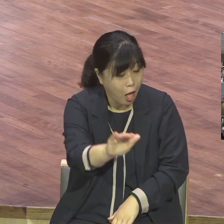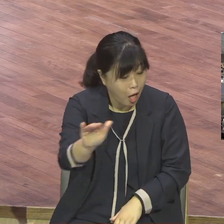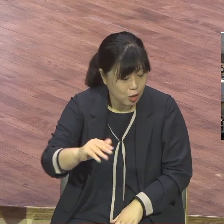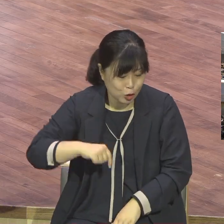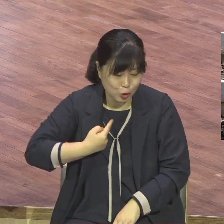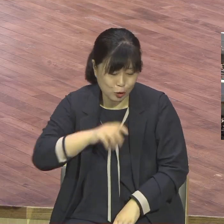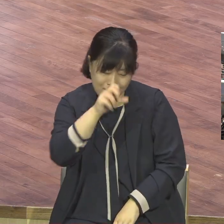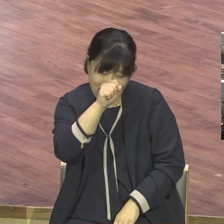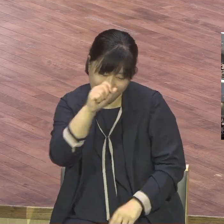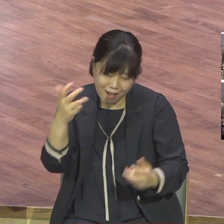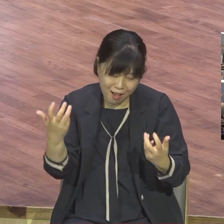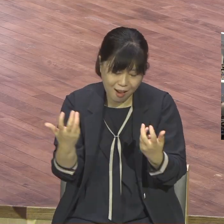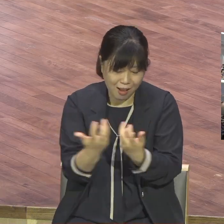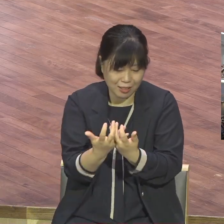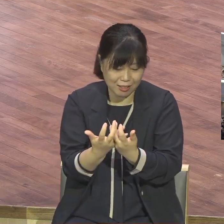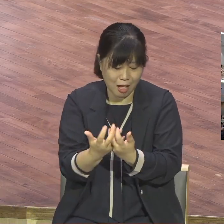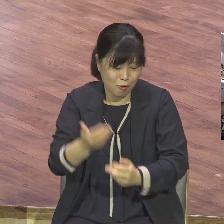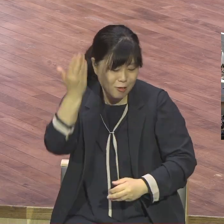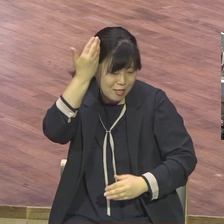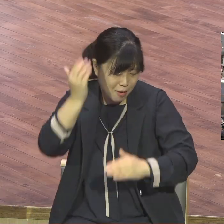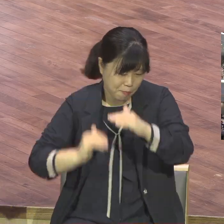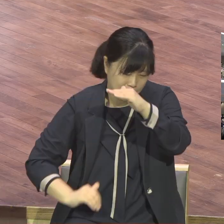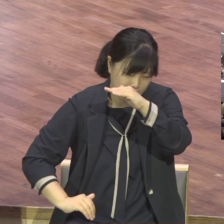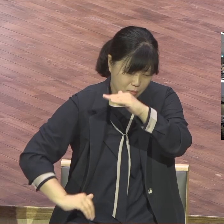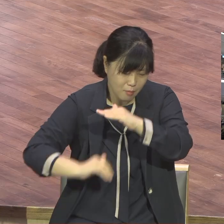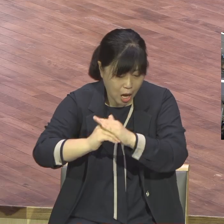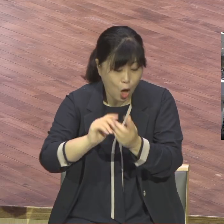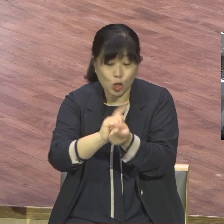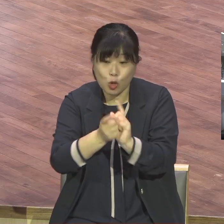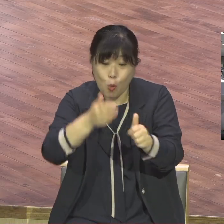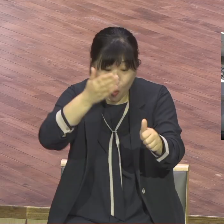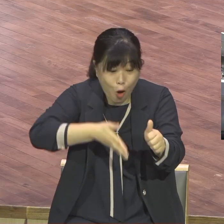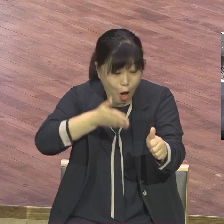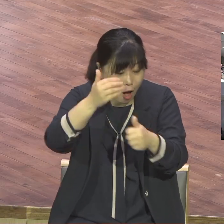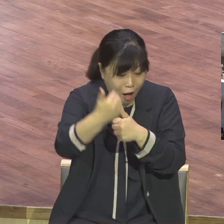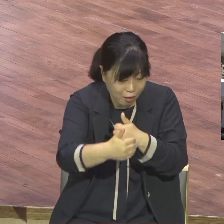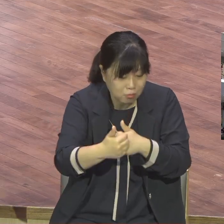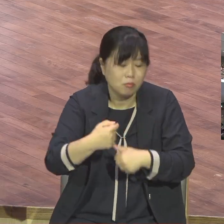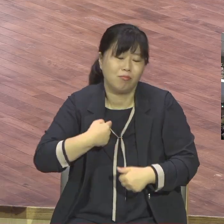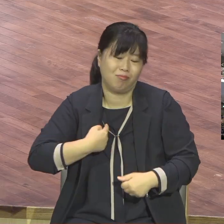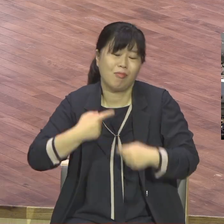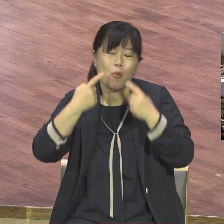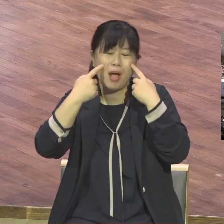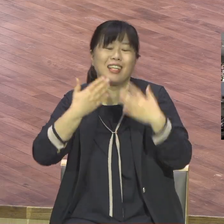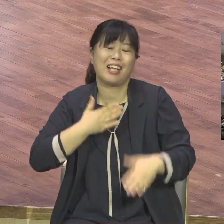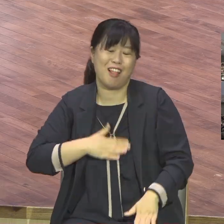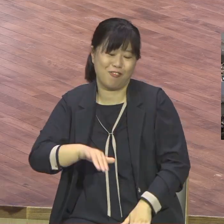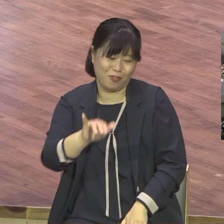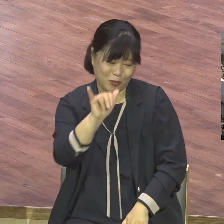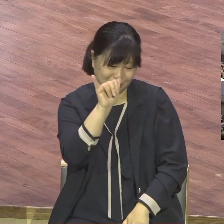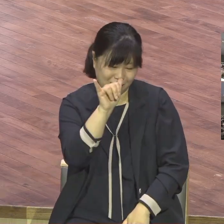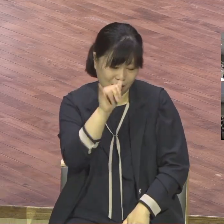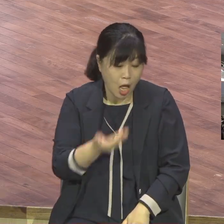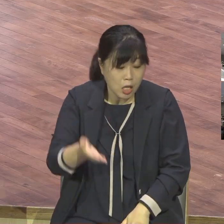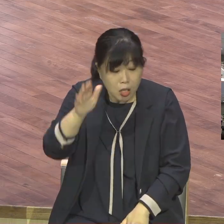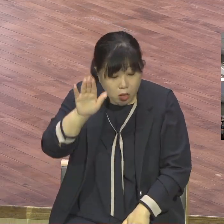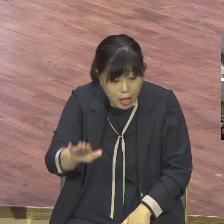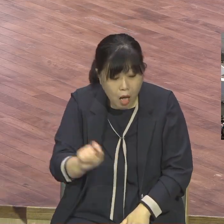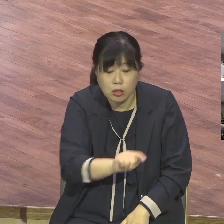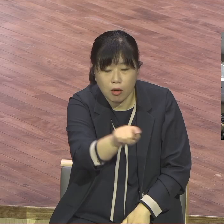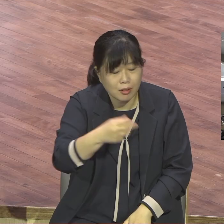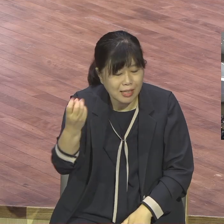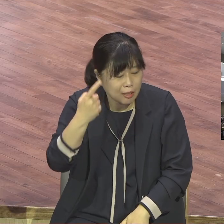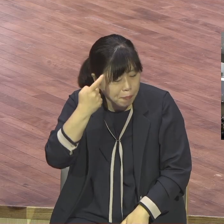선함이 가득하고 모든 지식이 차서 능히 서로 권하는 자임을 나도 확신하노라. 그러나 내가 너희로